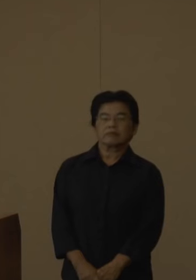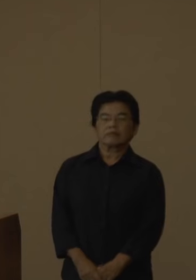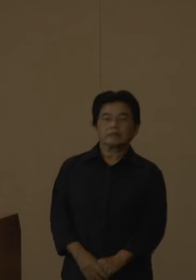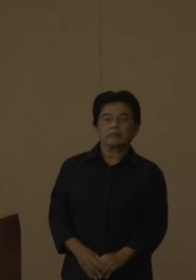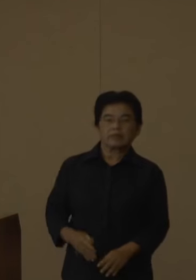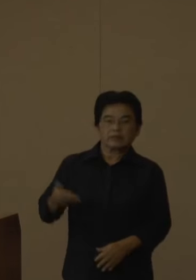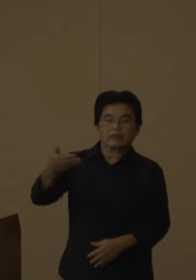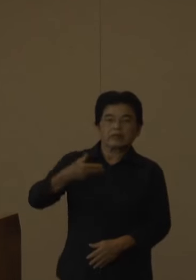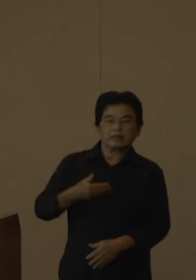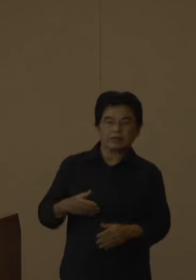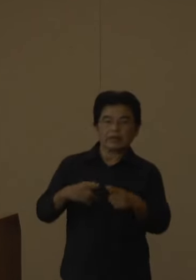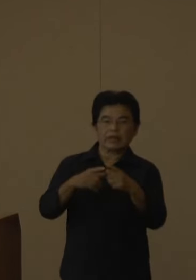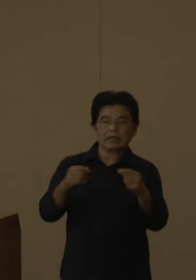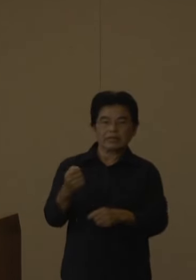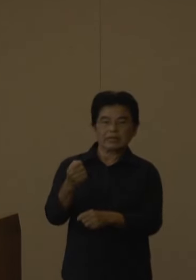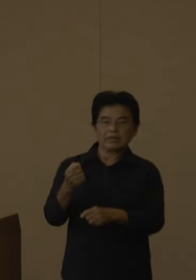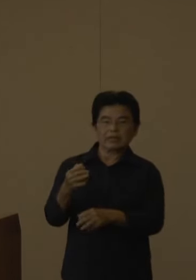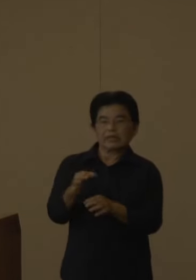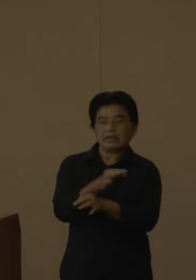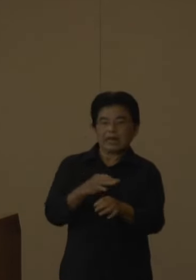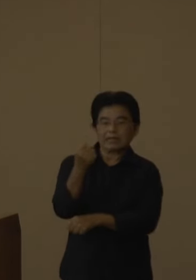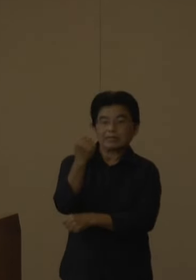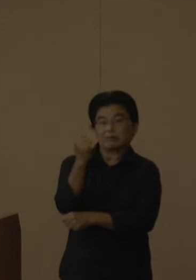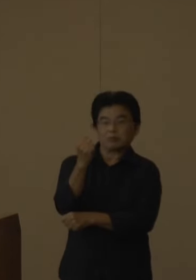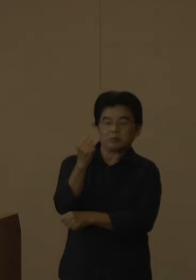今日経新聞さんの